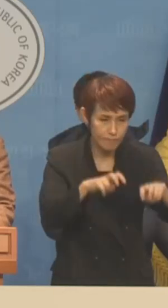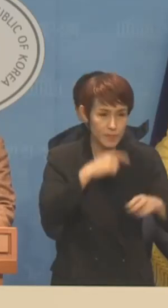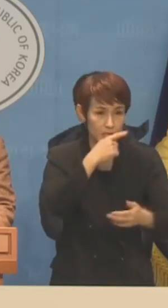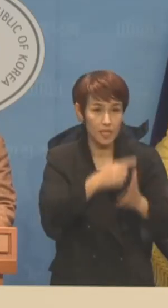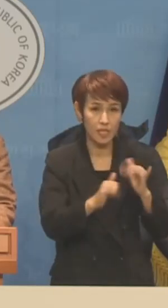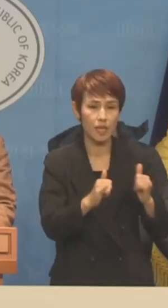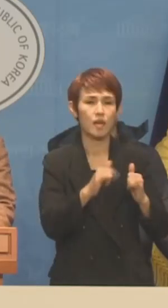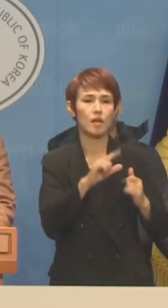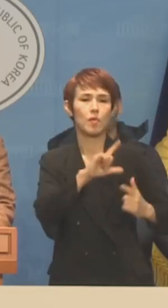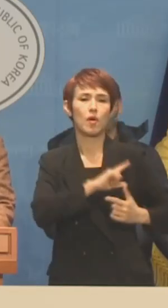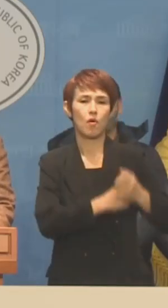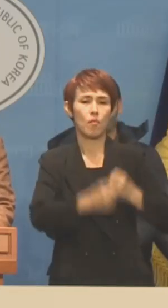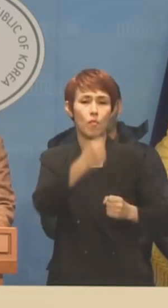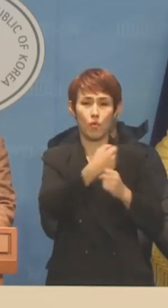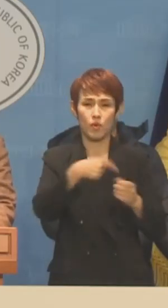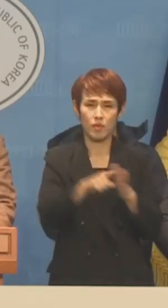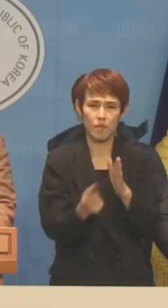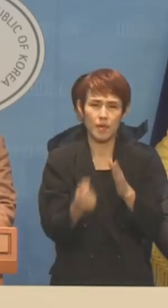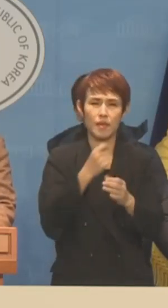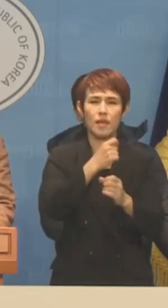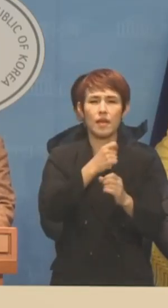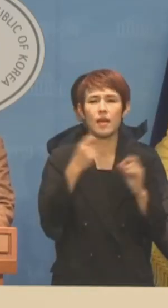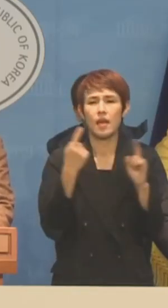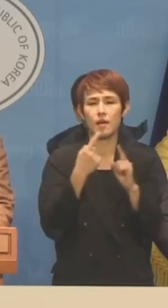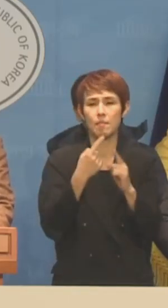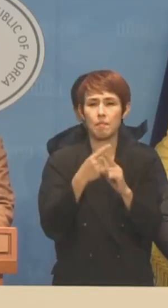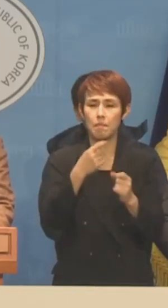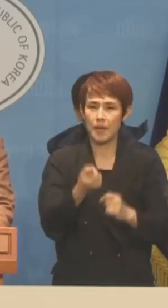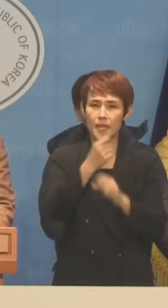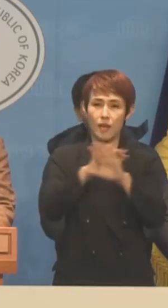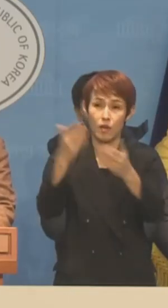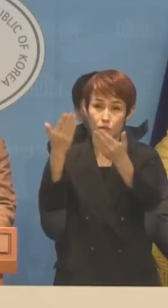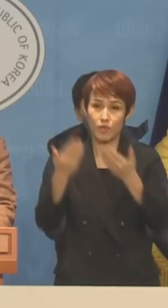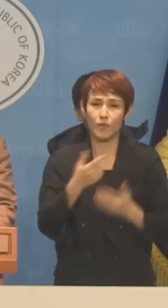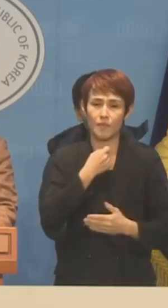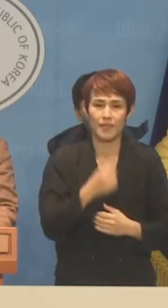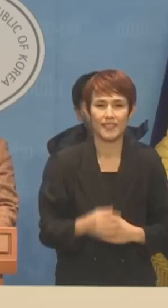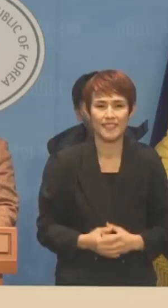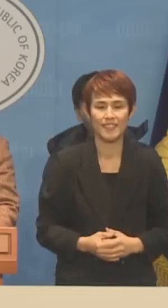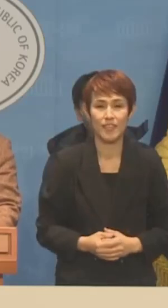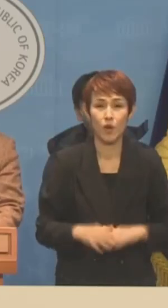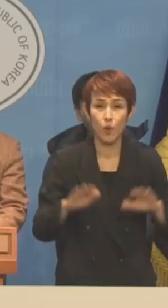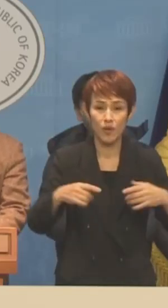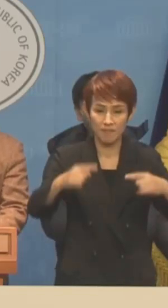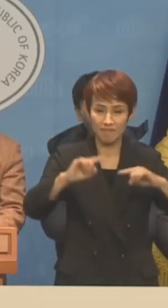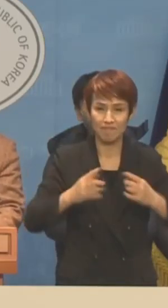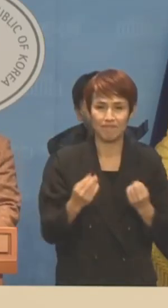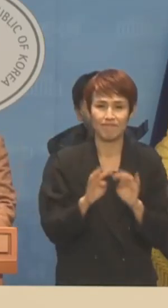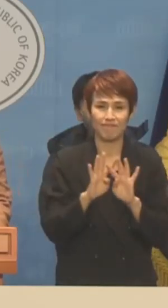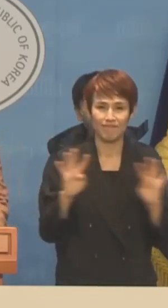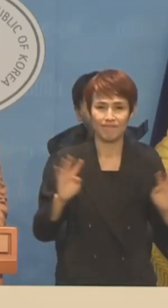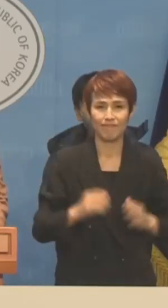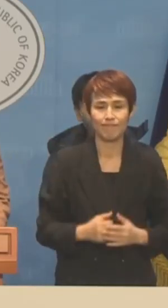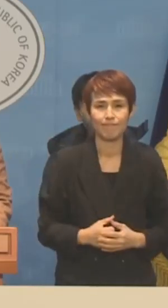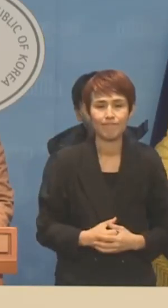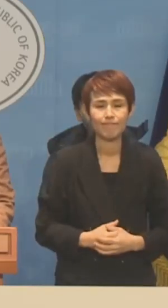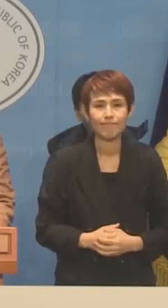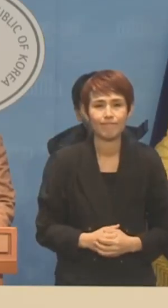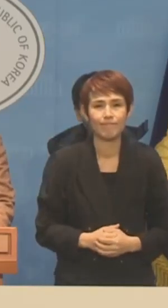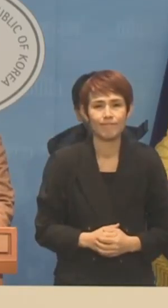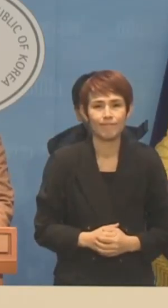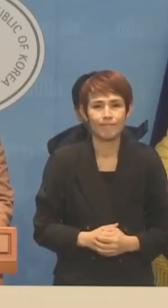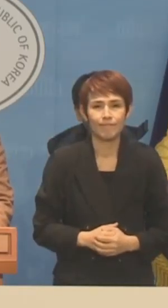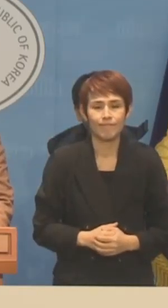추진해 주기를 희망합니다. 참석자를 소개하겠습니다. 오늘 많은 분들이 함께 하고 계십니다. 한